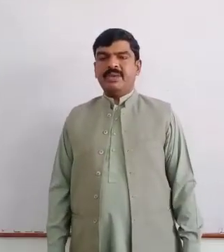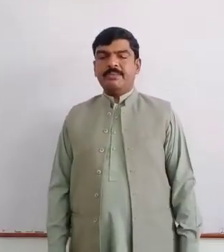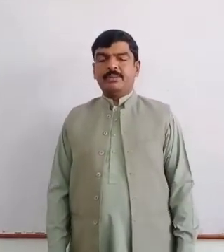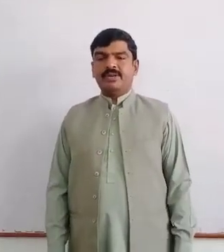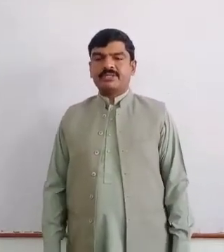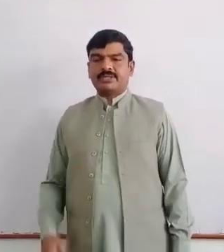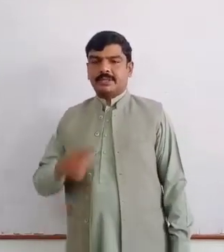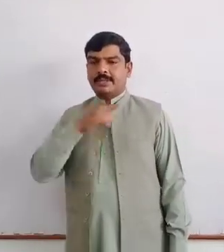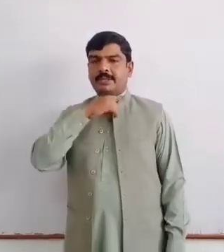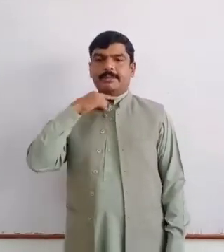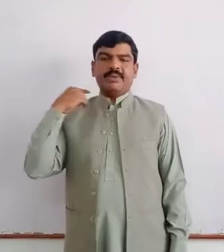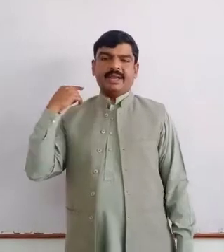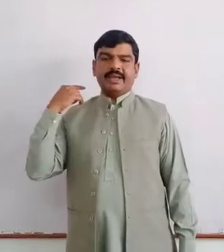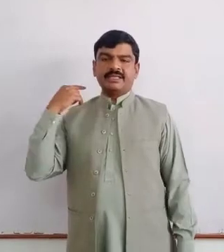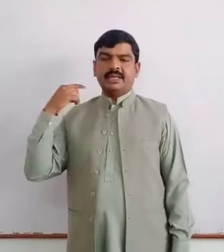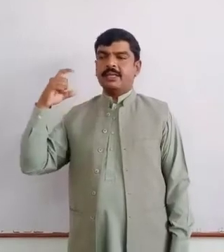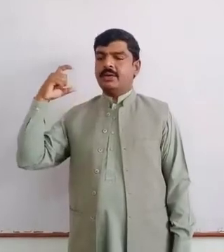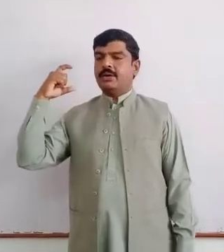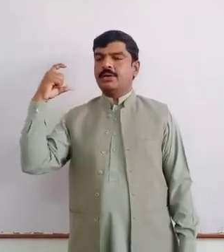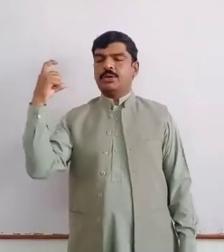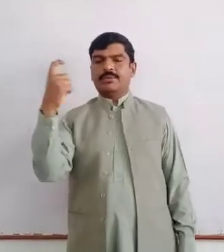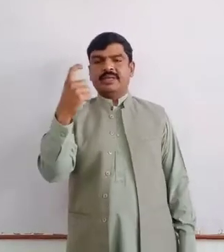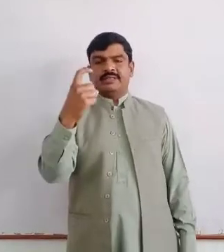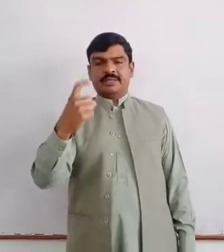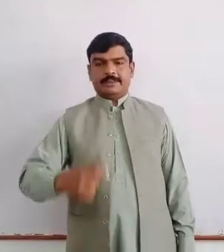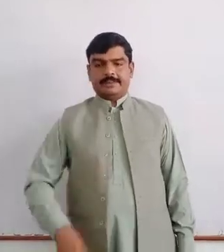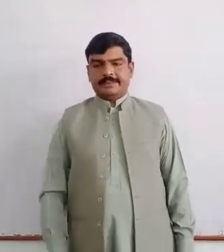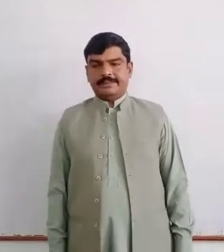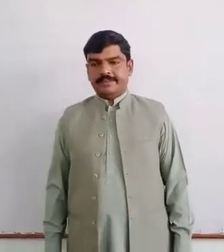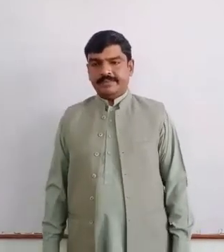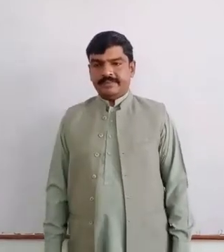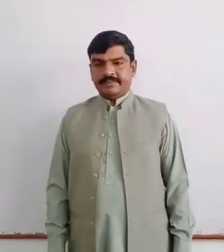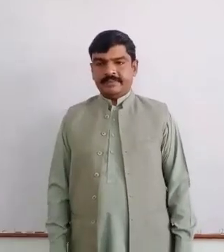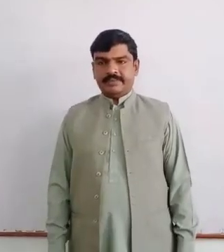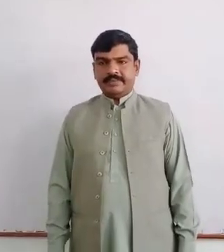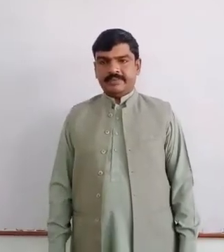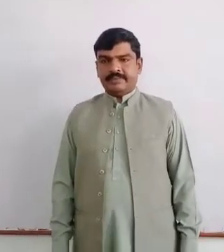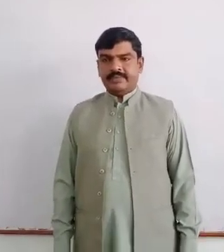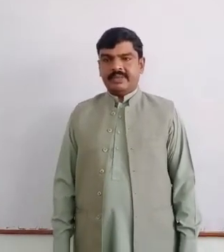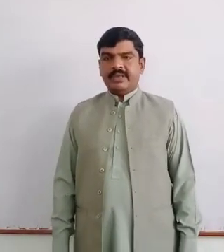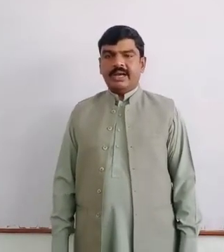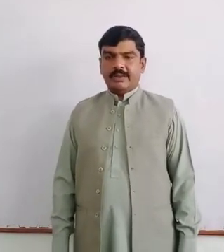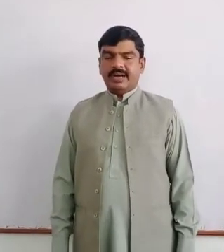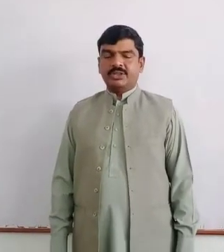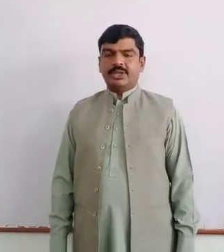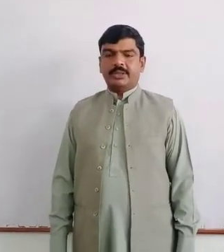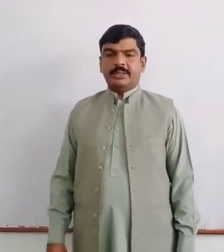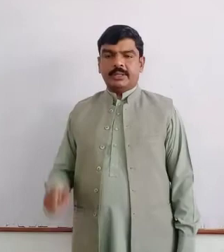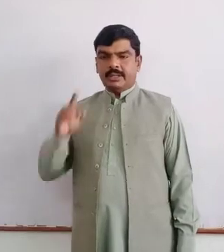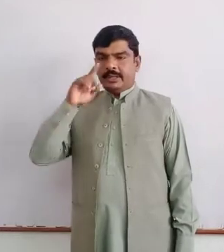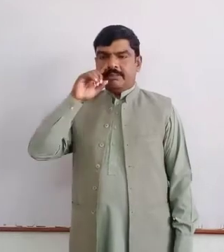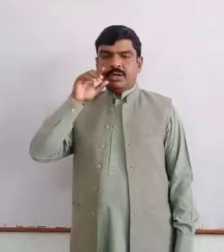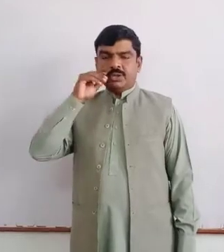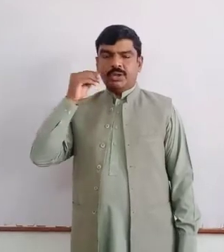बीमा पॉलिसी, मरने का साइन और कंपनी का साइन। आबादी, आबादी, मर्द